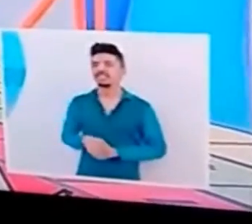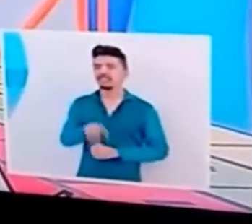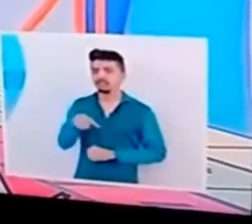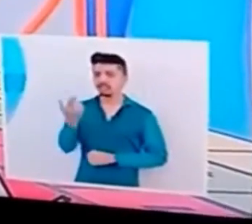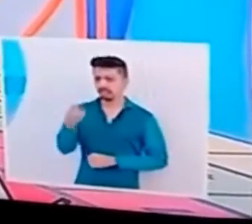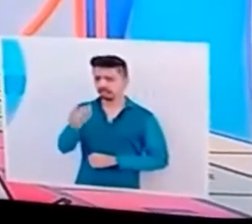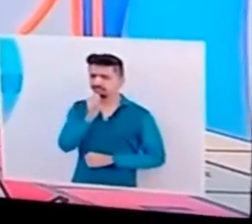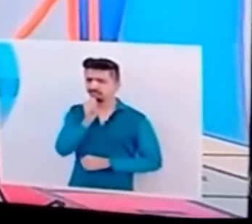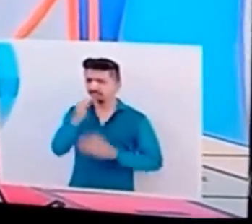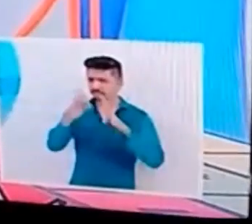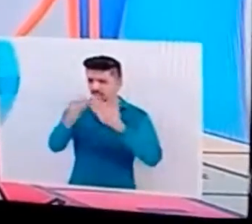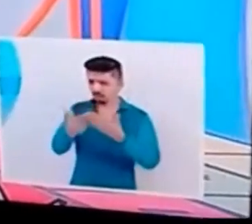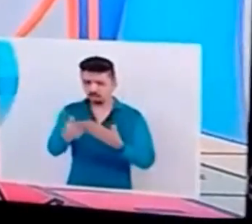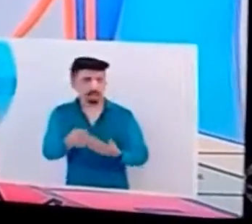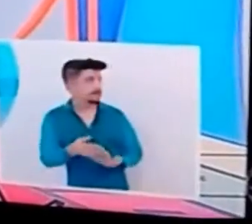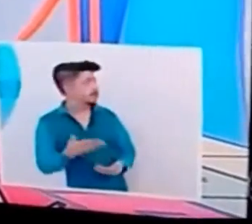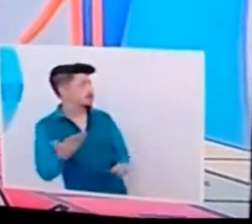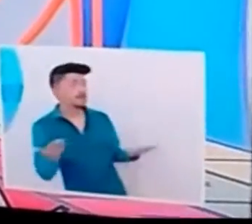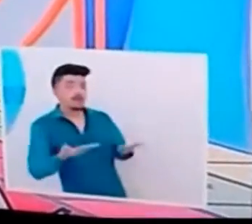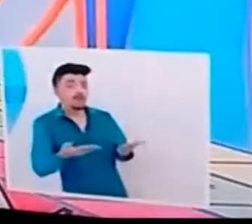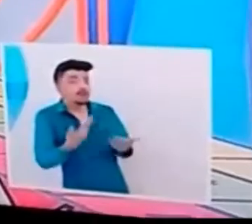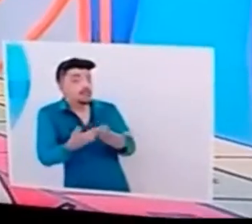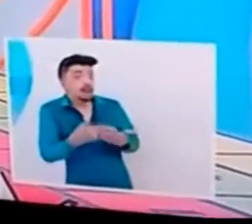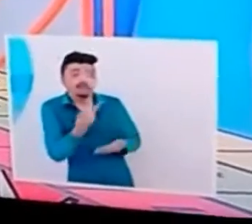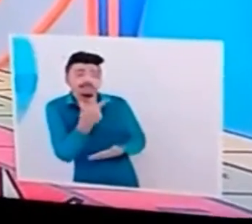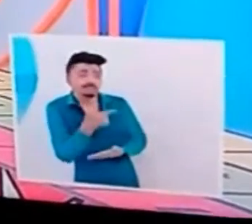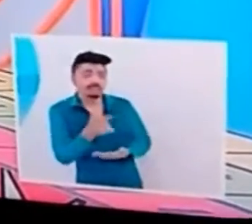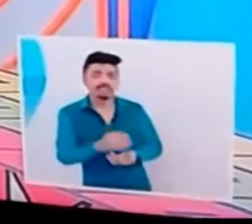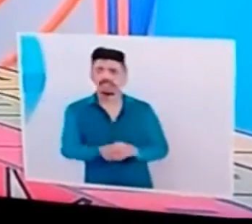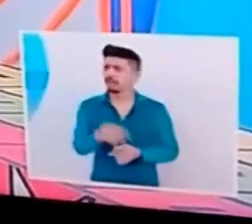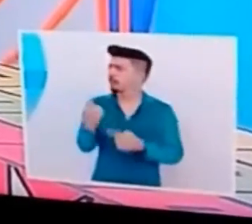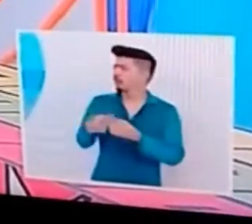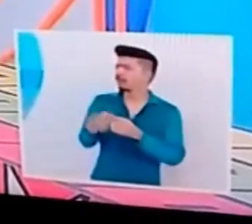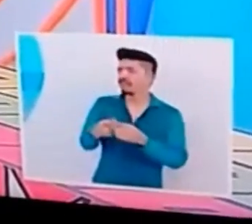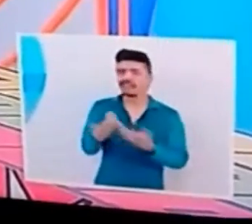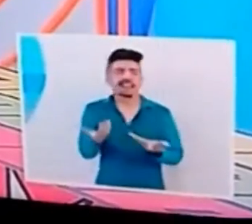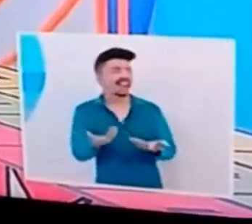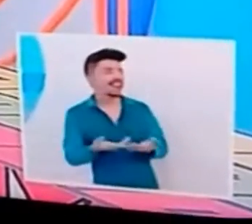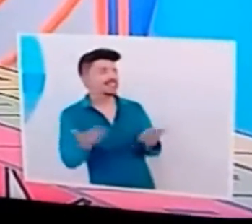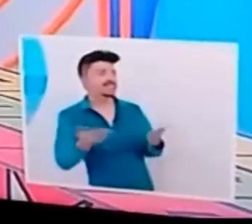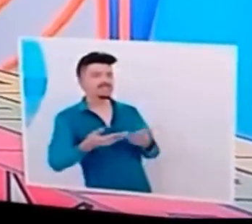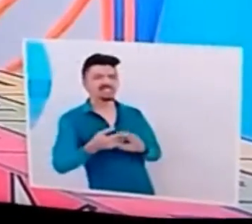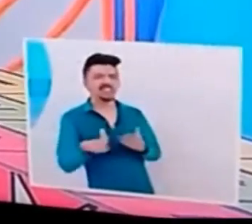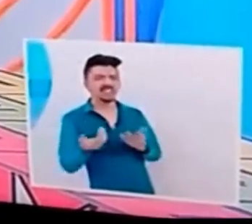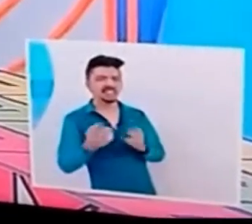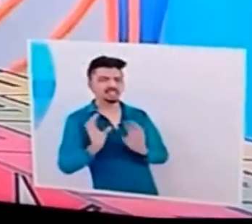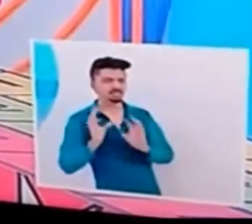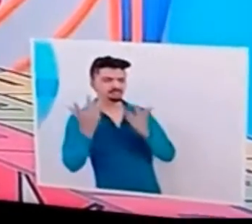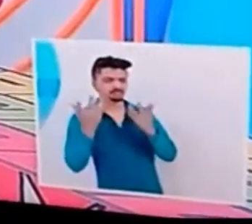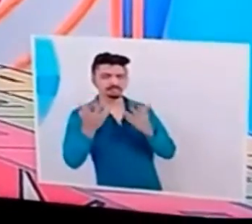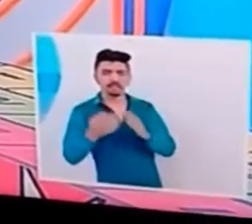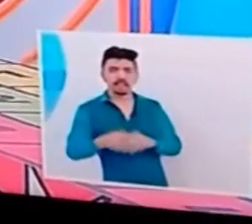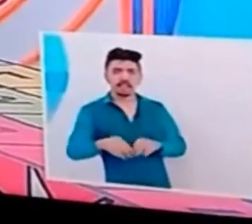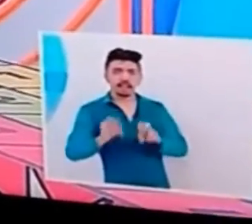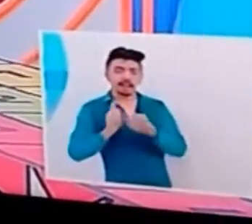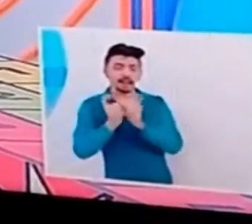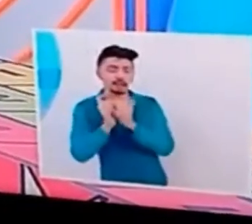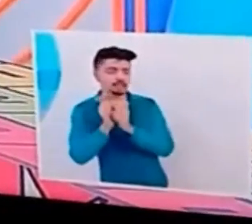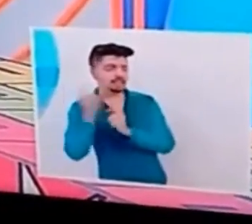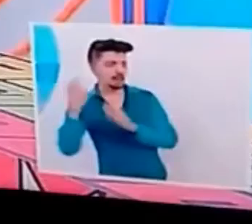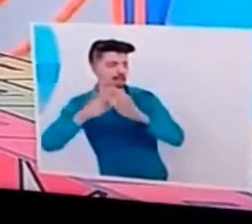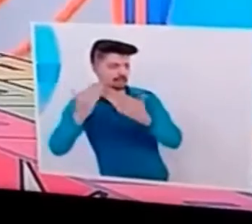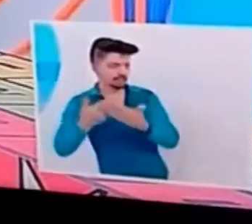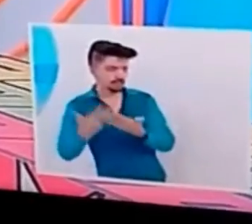ainda, né? Hoje não tem aula. Por quê? É, é jornada pedagógica. É o quê? Jornada pedagógica.